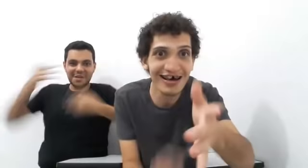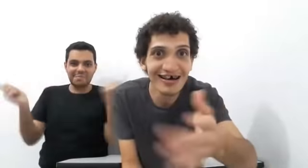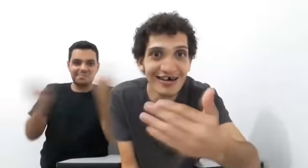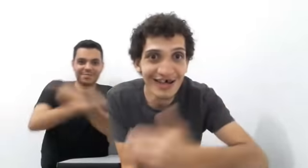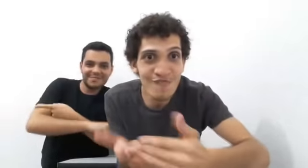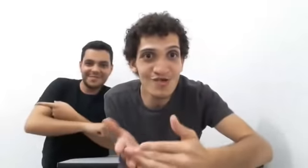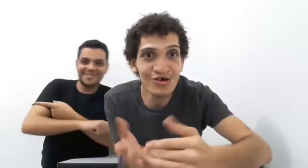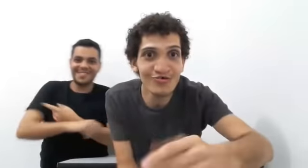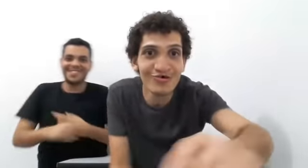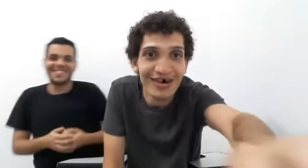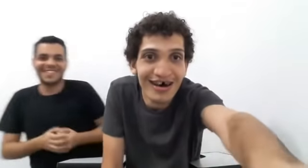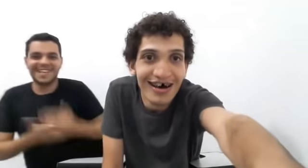já começou.